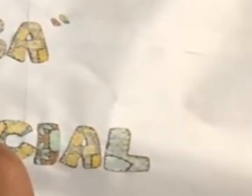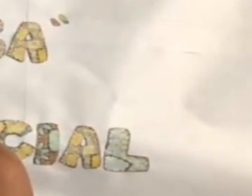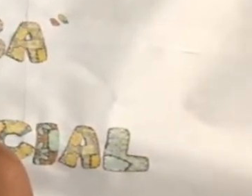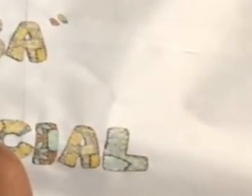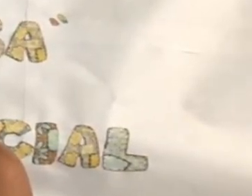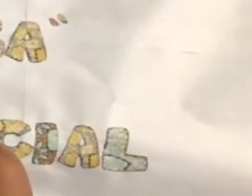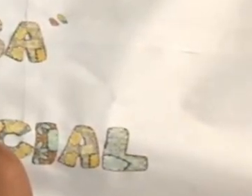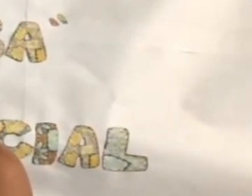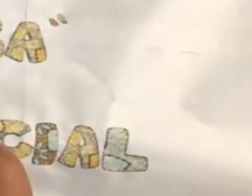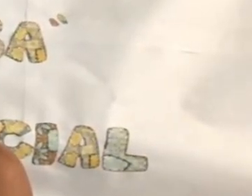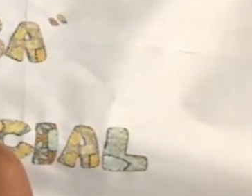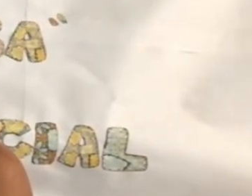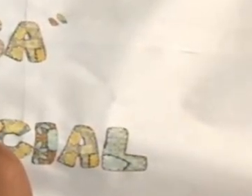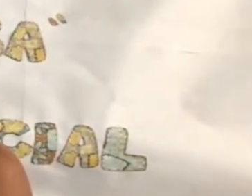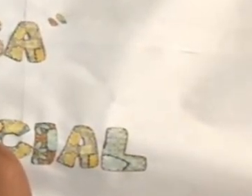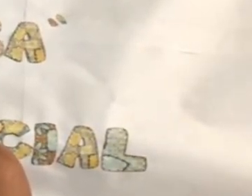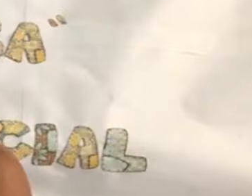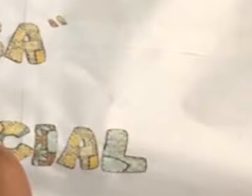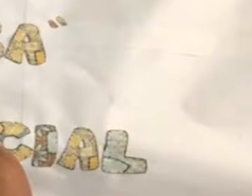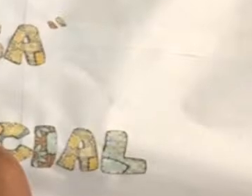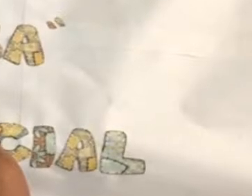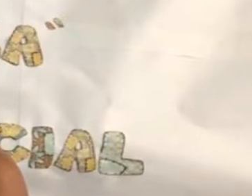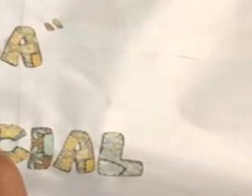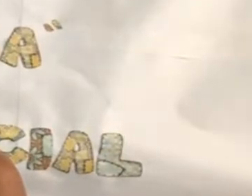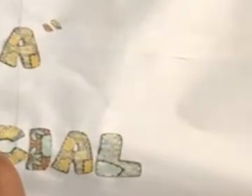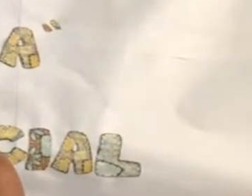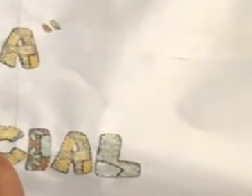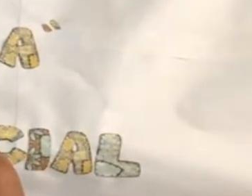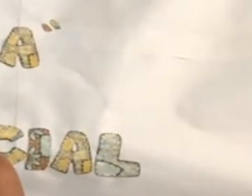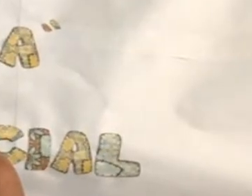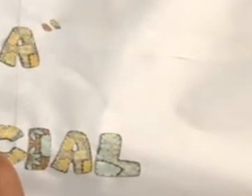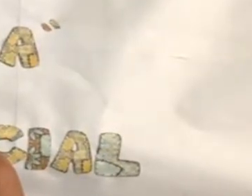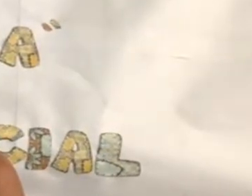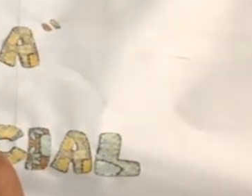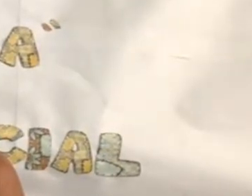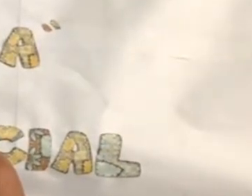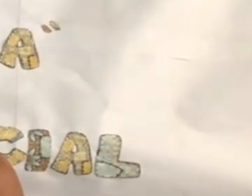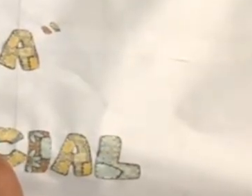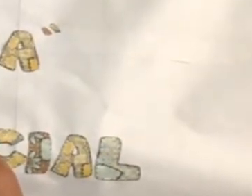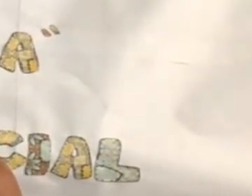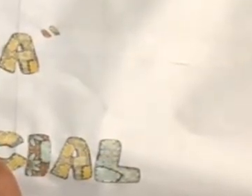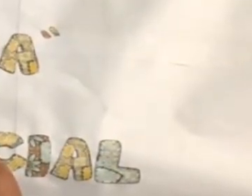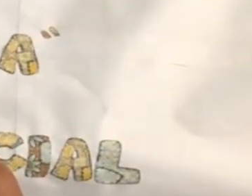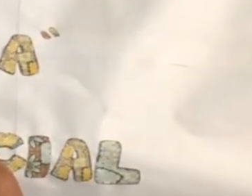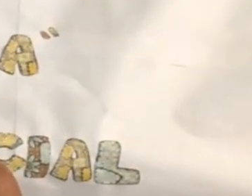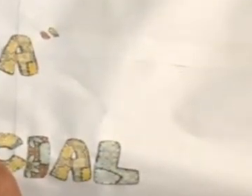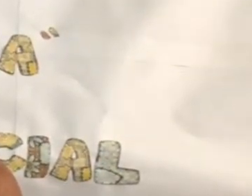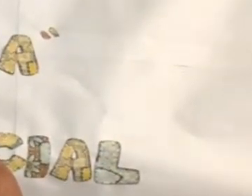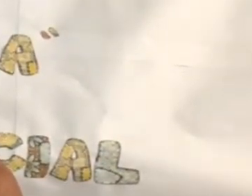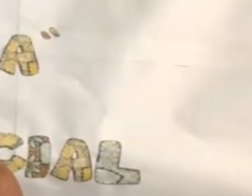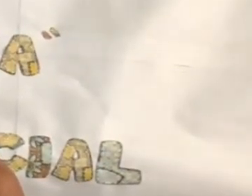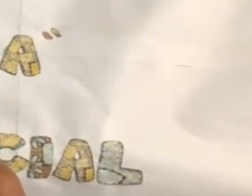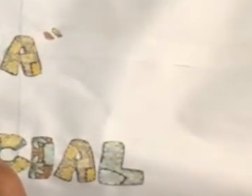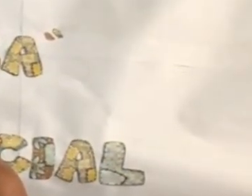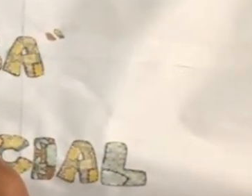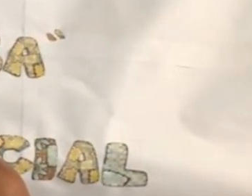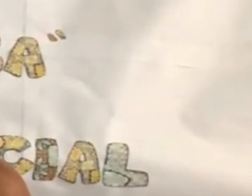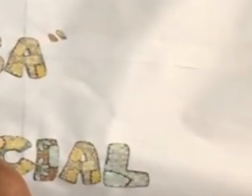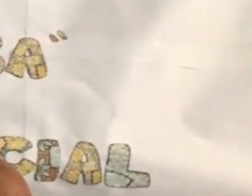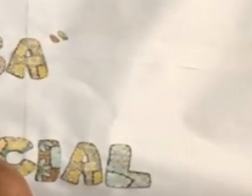vinha com minha mãe, aí ela começou a beber, ficava na rua, e